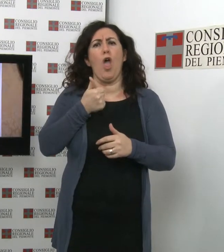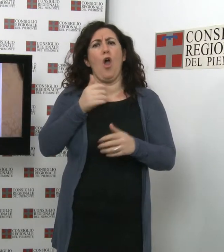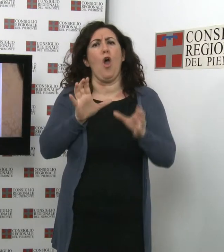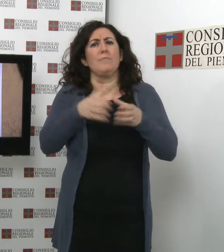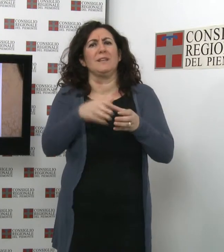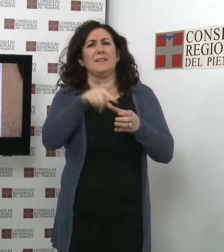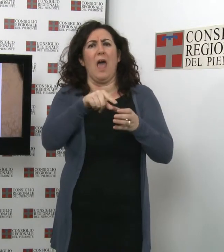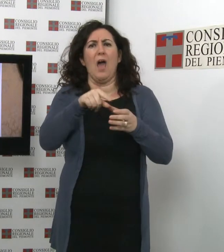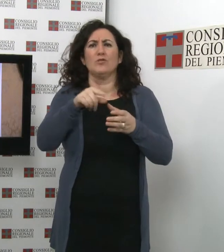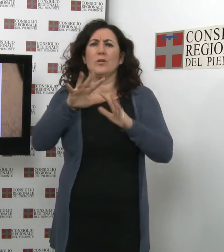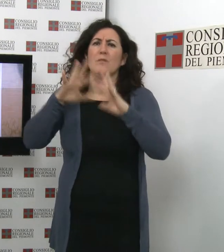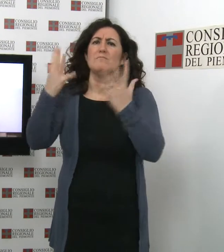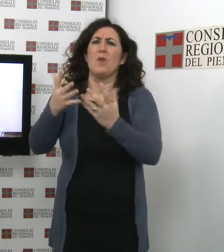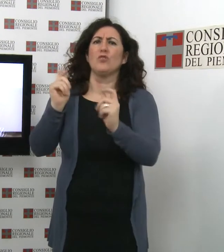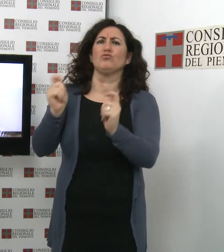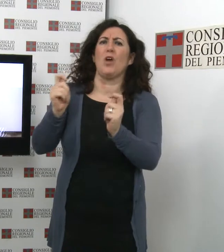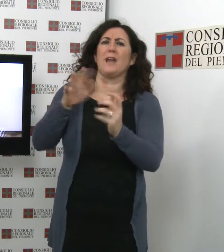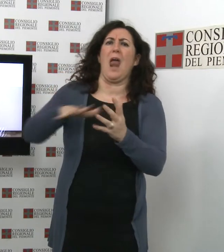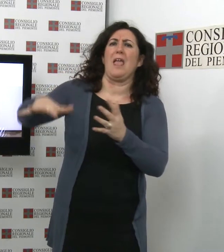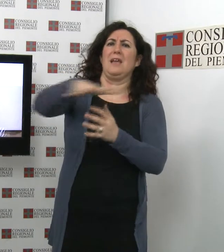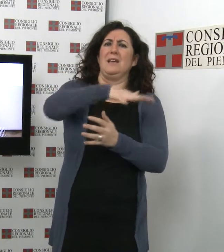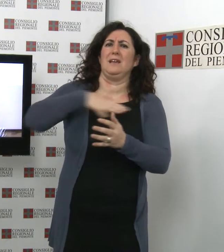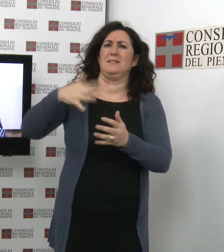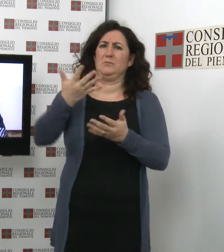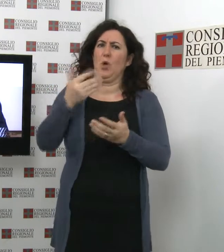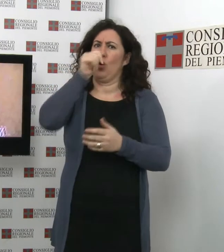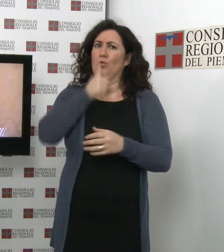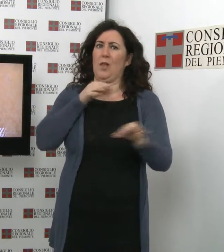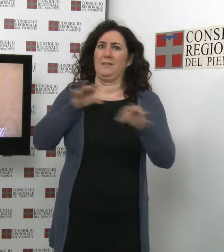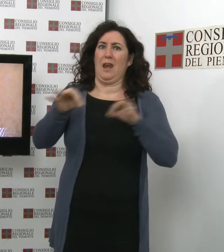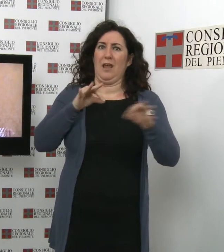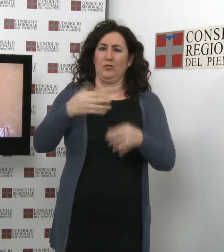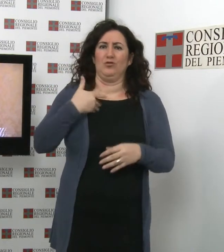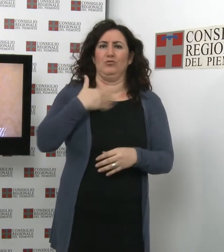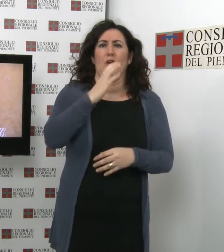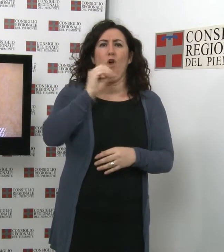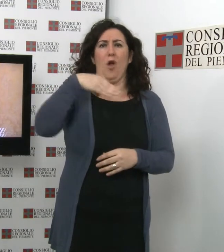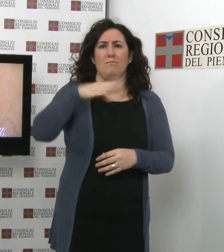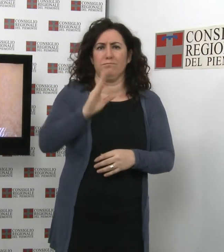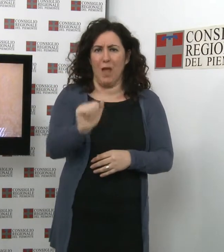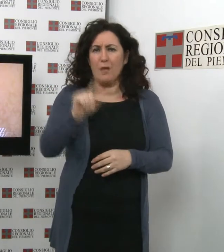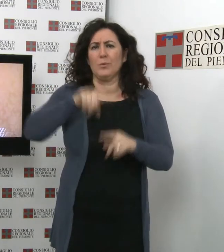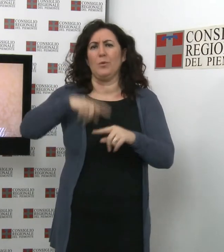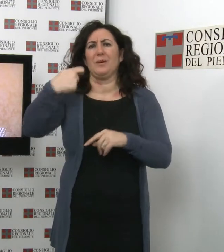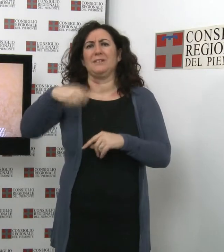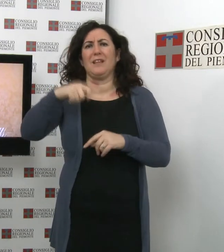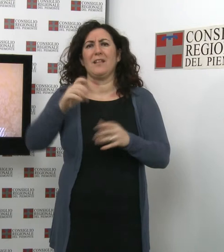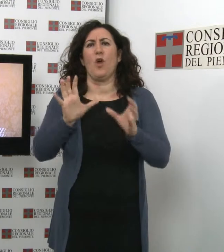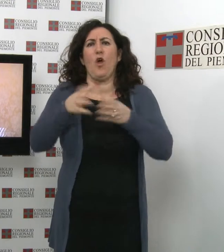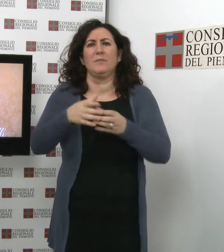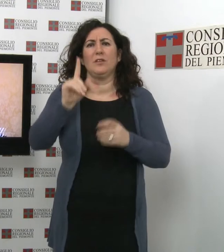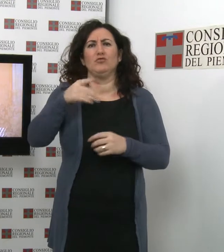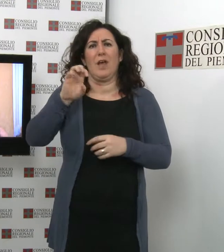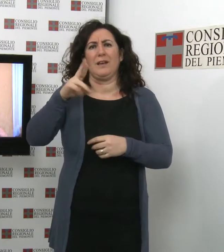All'incontro hanno partecipato il vicepresidente del Consiglio regionale Fabrizio Comba, il presidente del Comitato Bruno Geraci, la